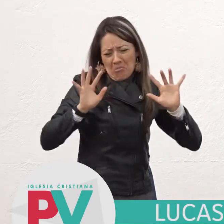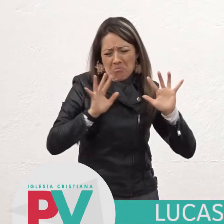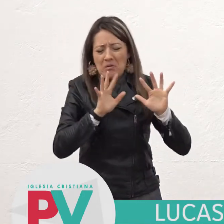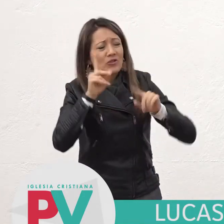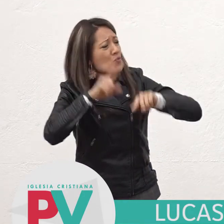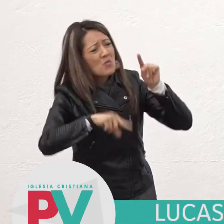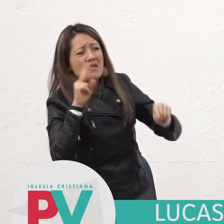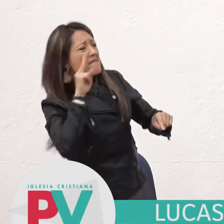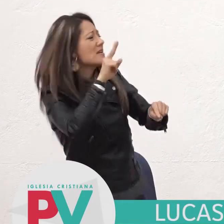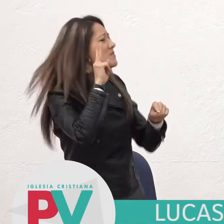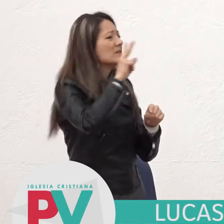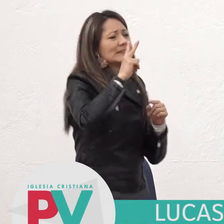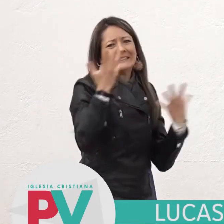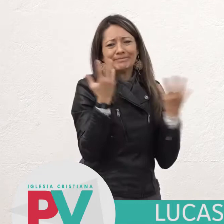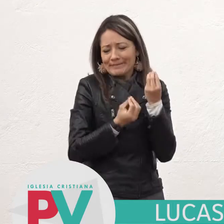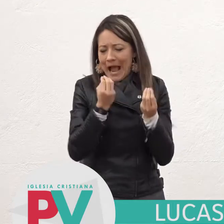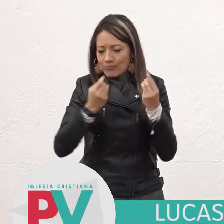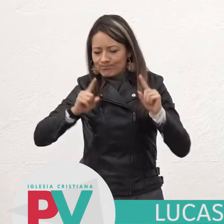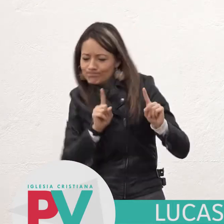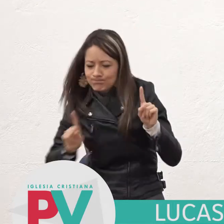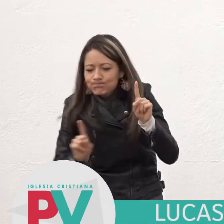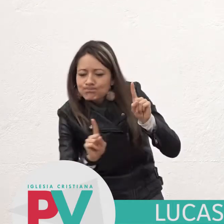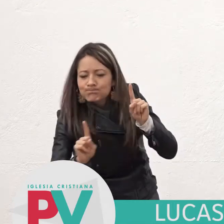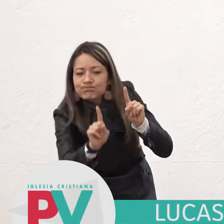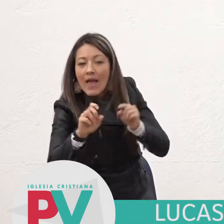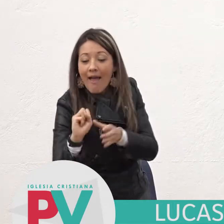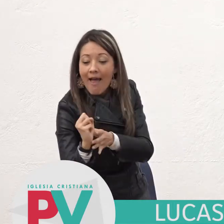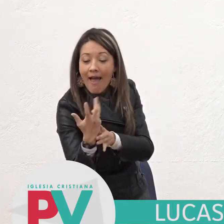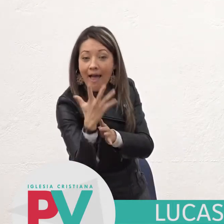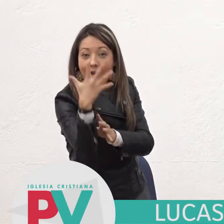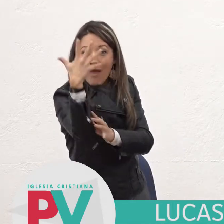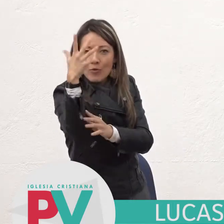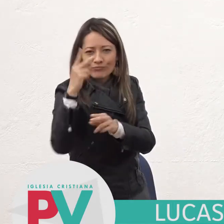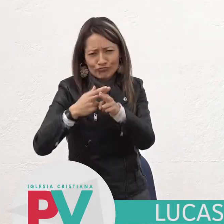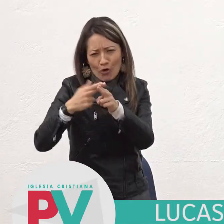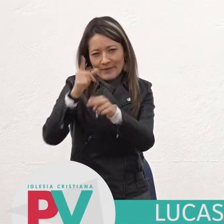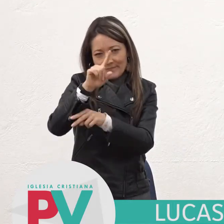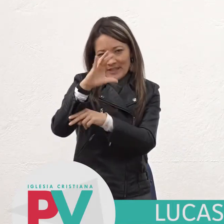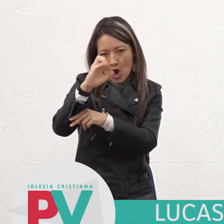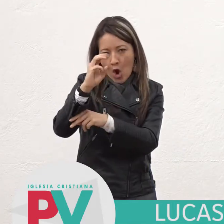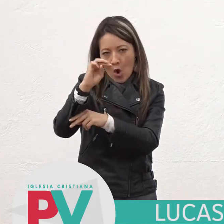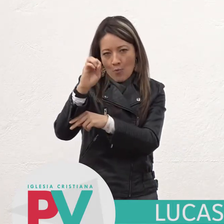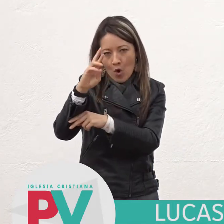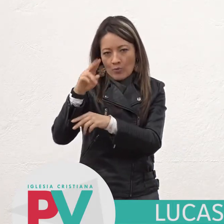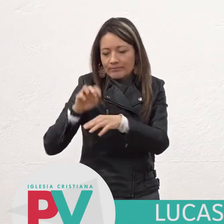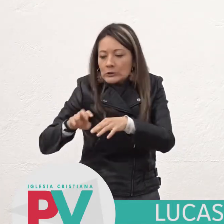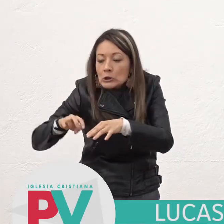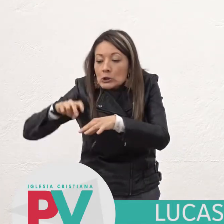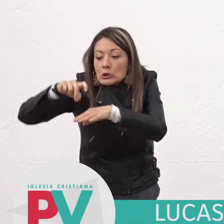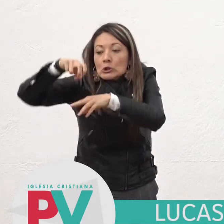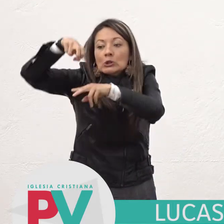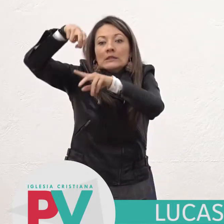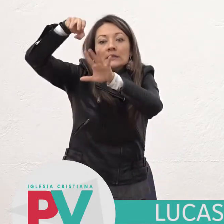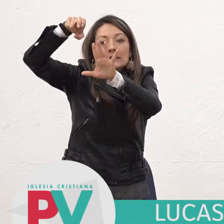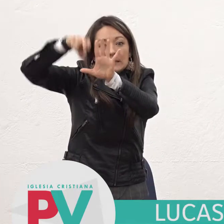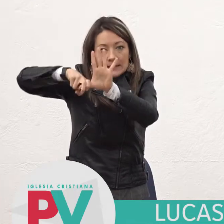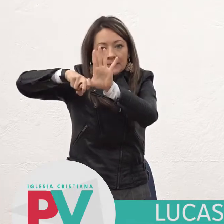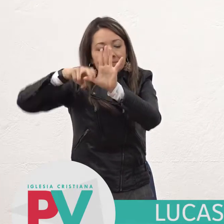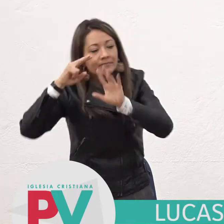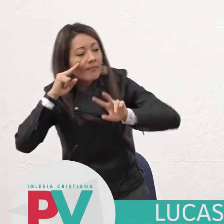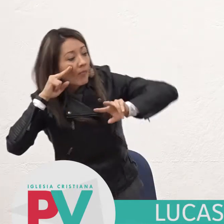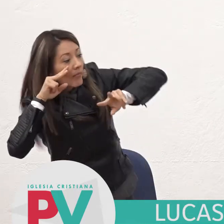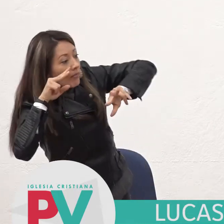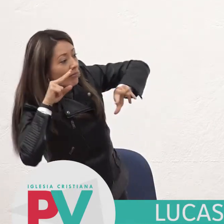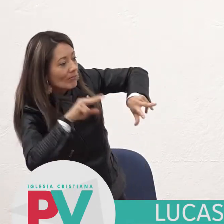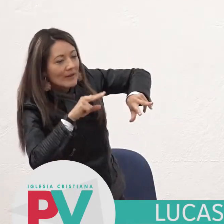delante, subió a un árbol sicomoro para verle, porque había de pasar por allí. Cuando Jesús llegó